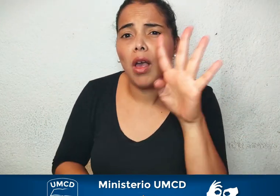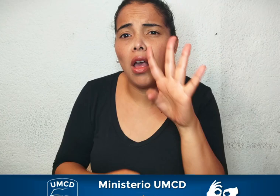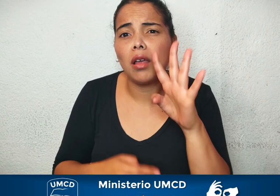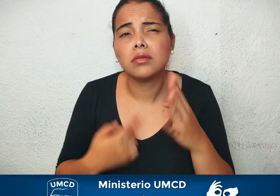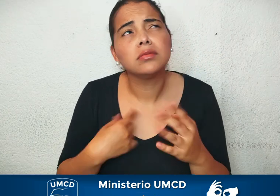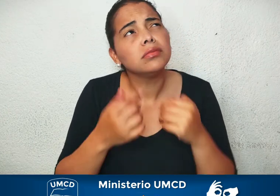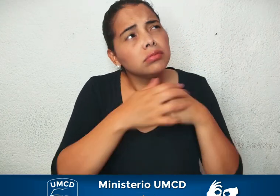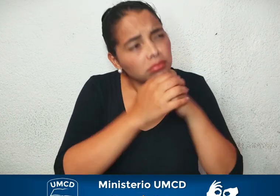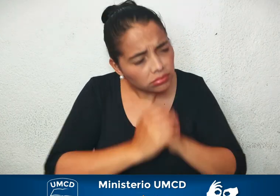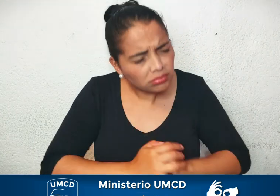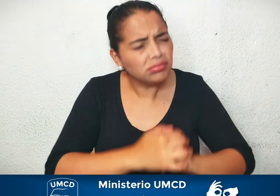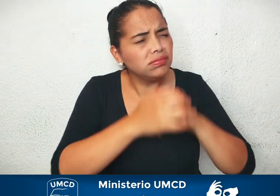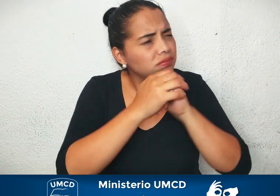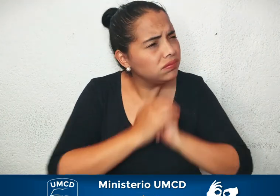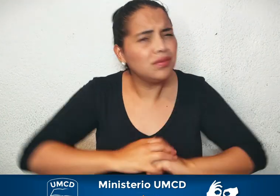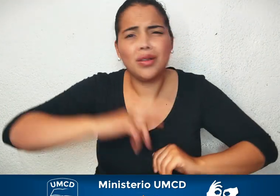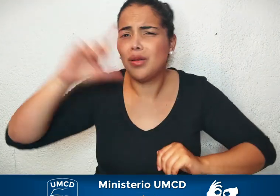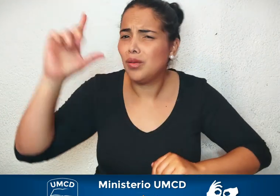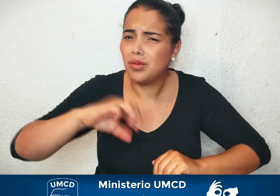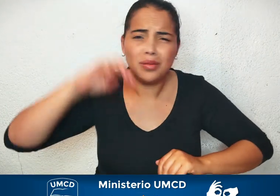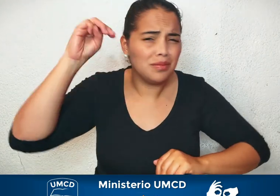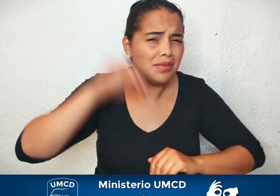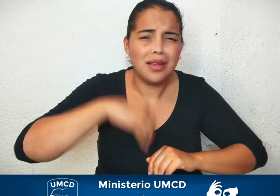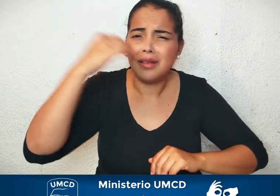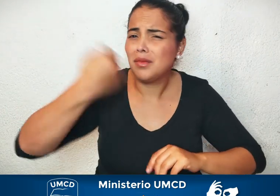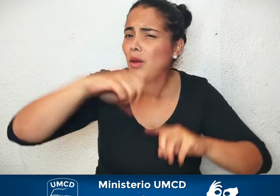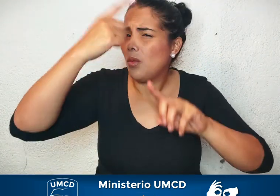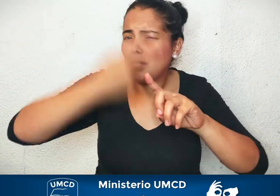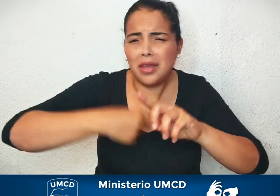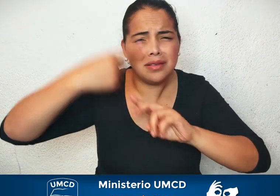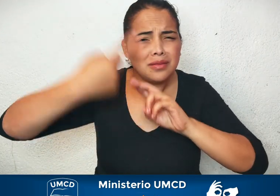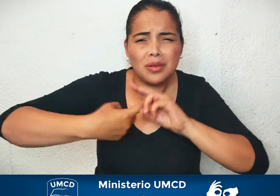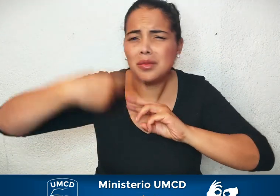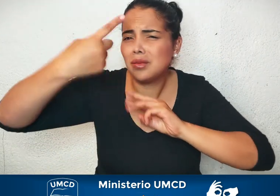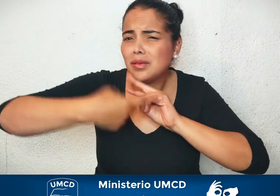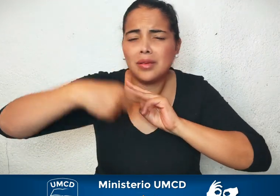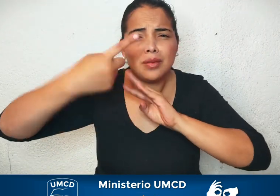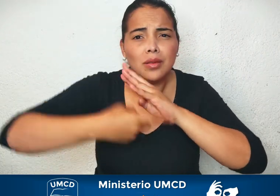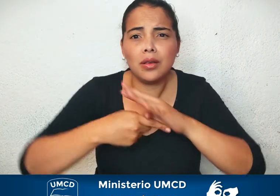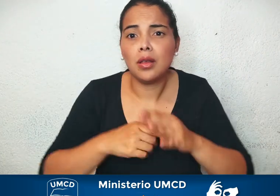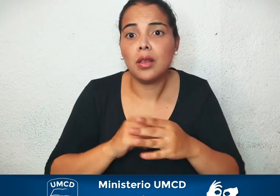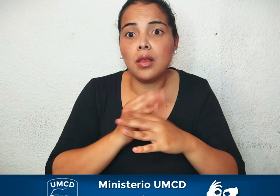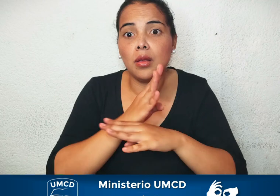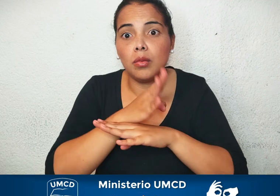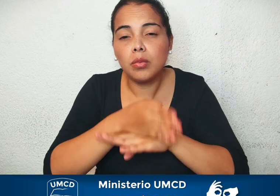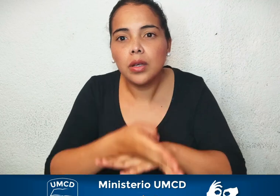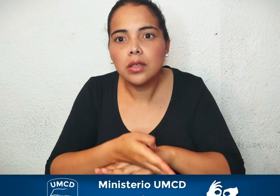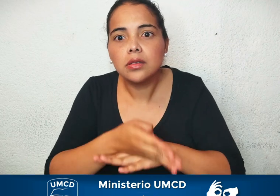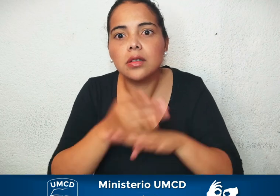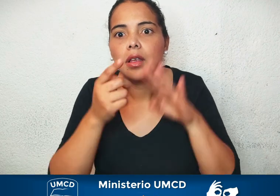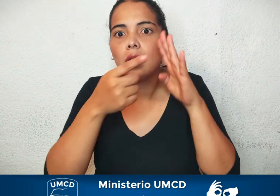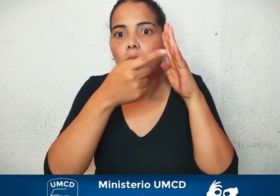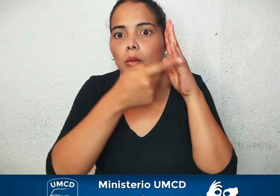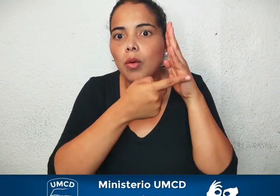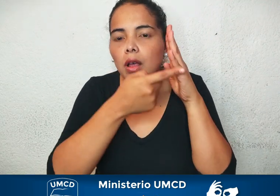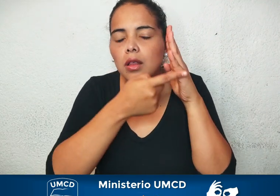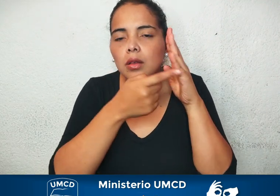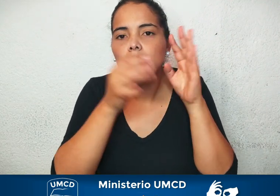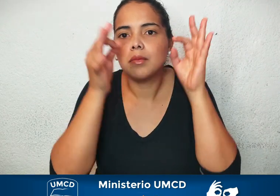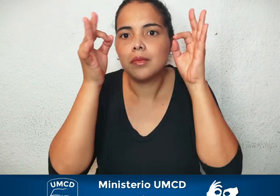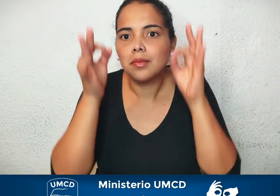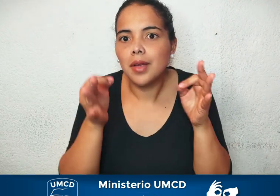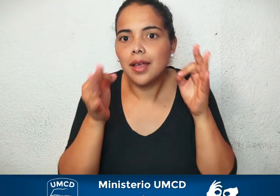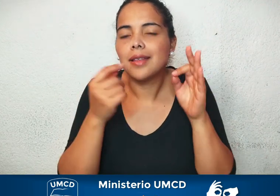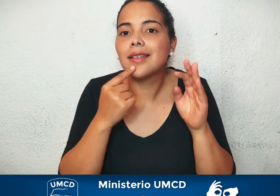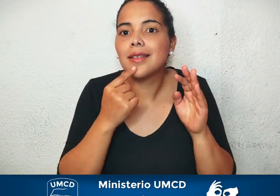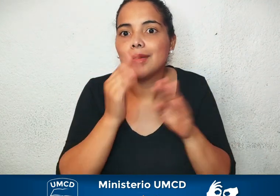4 meses. Dice el versículo 1 en el capítulo 2 de Nehemías: sucedió en el mes de Nisan. Y